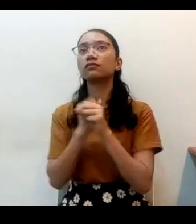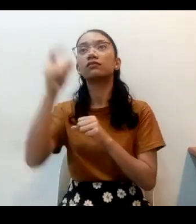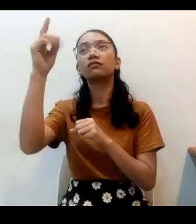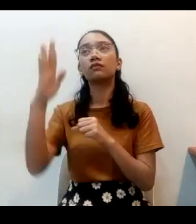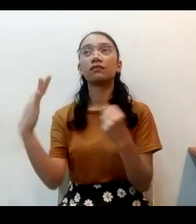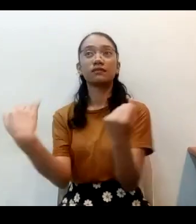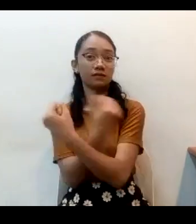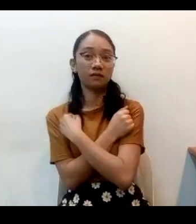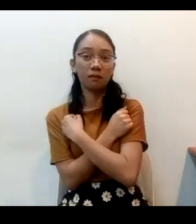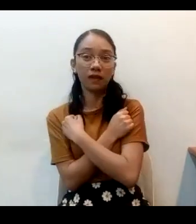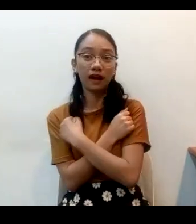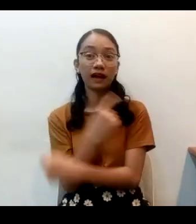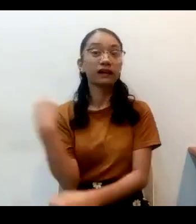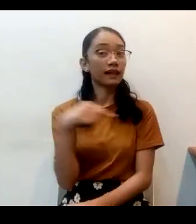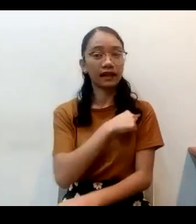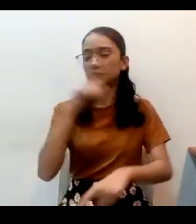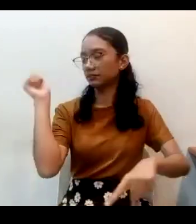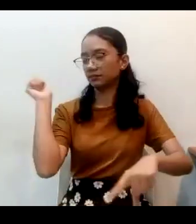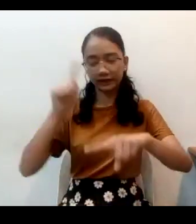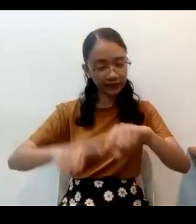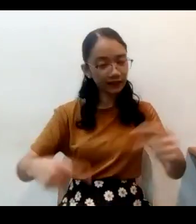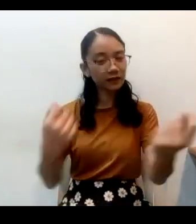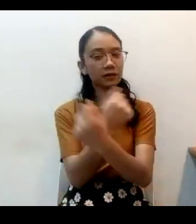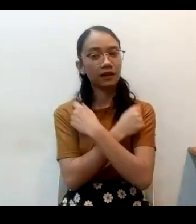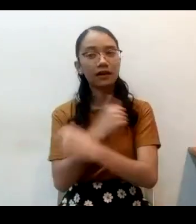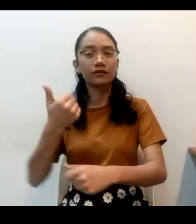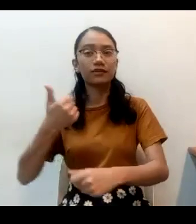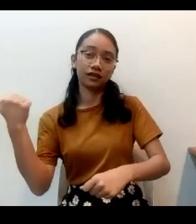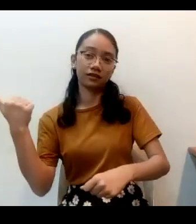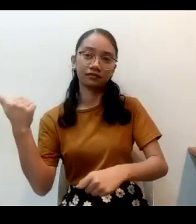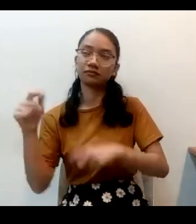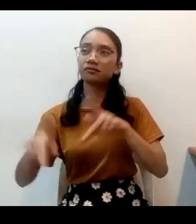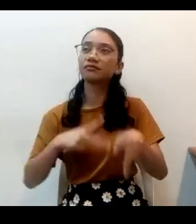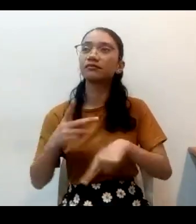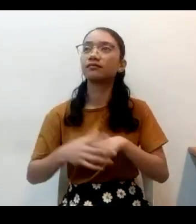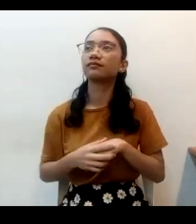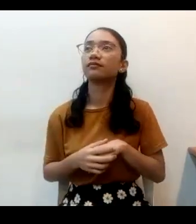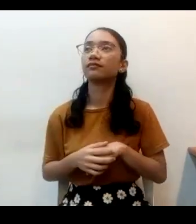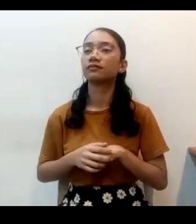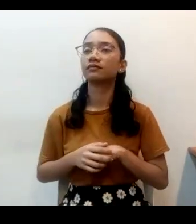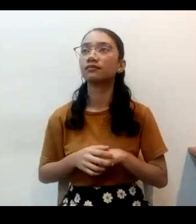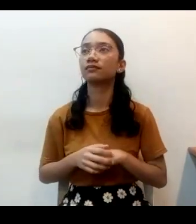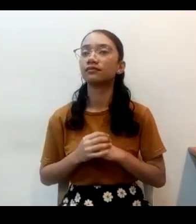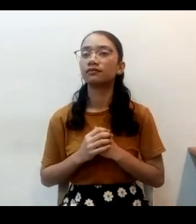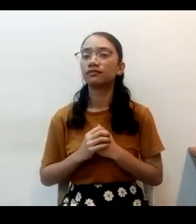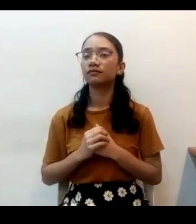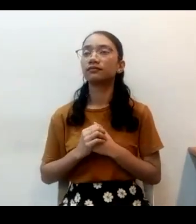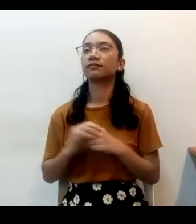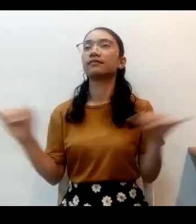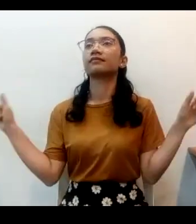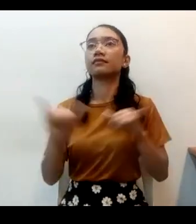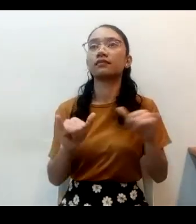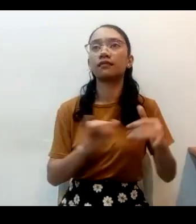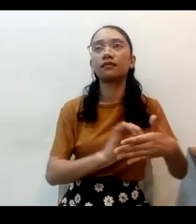natin mamahalin yung isa't isa. And also from the Exodus to the Ghana is also showing us the lesson. Gayun din po mula